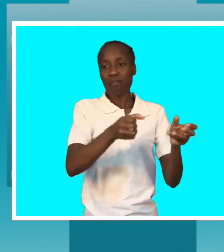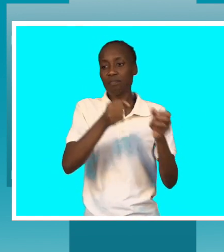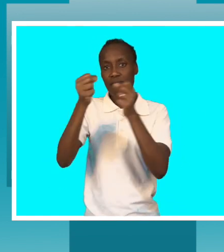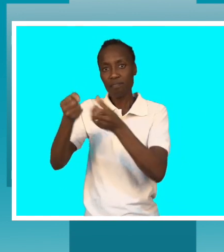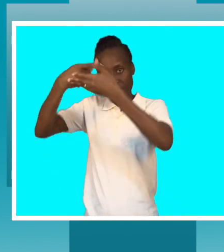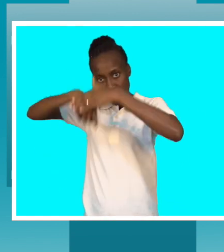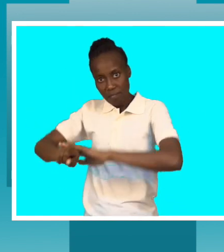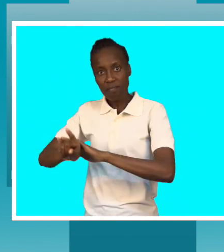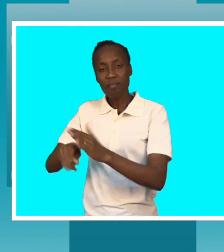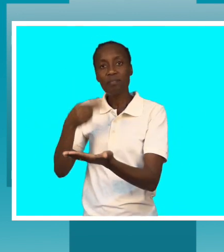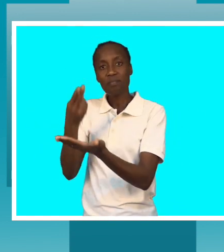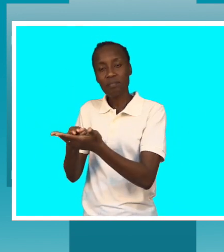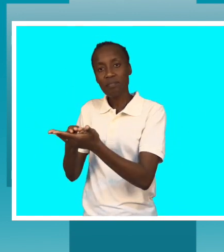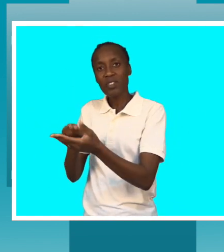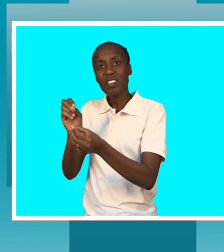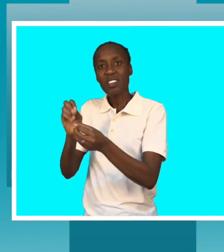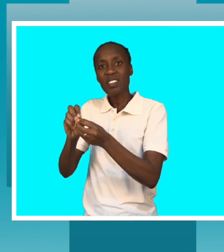fazer inteiro. Quando